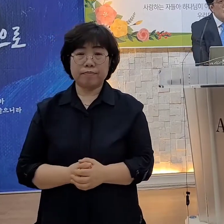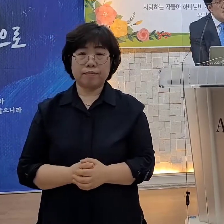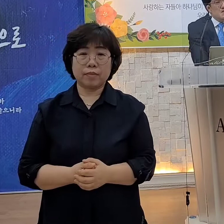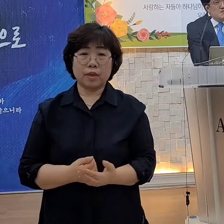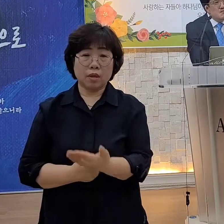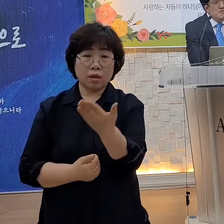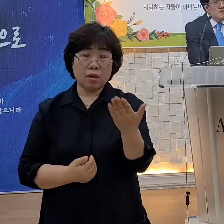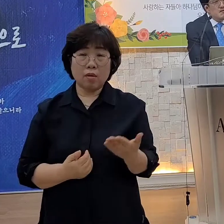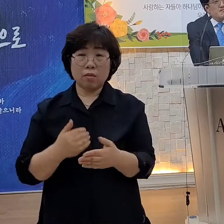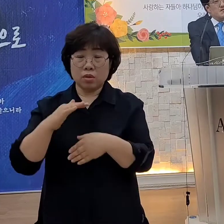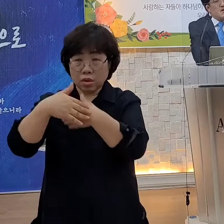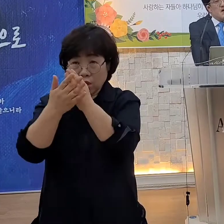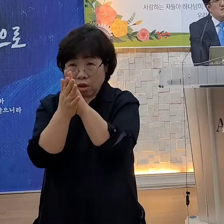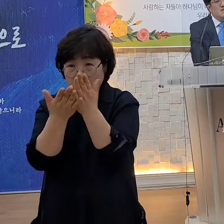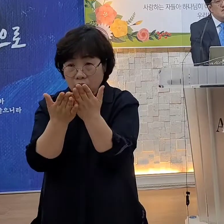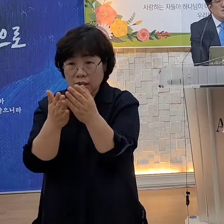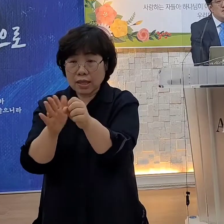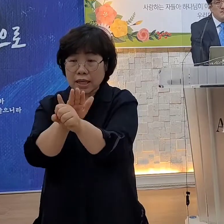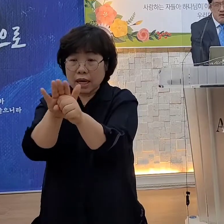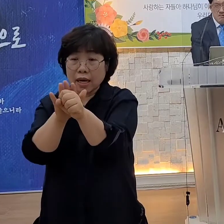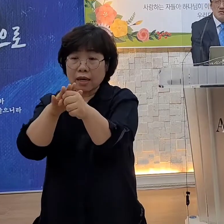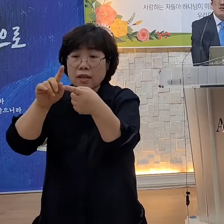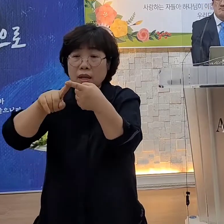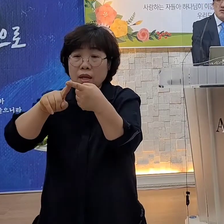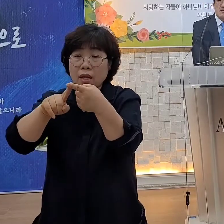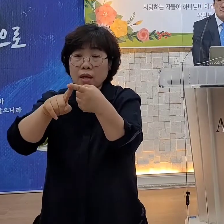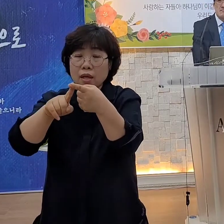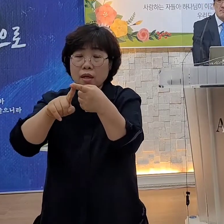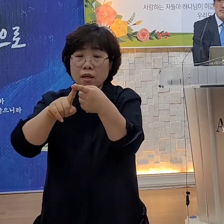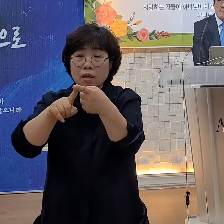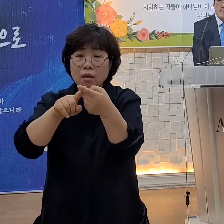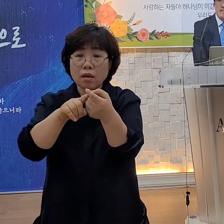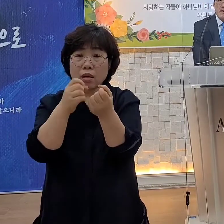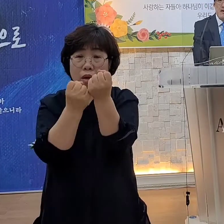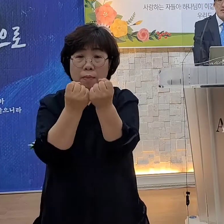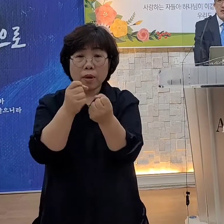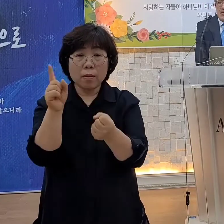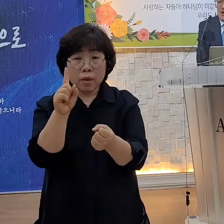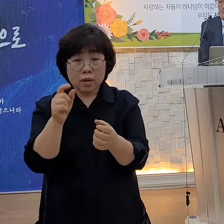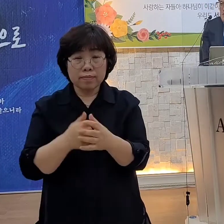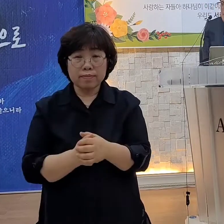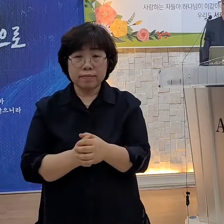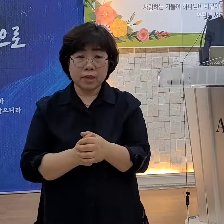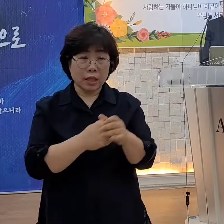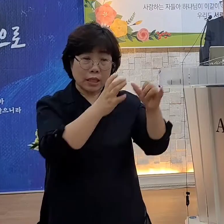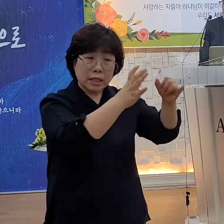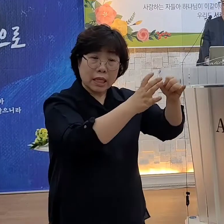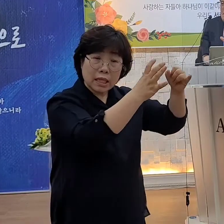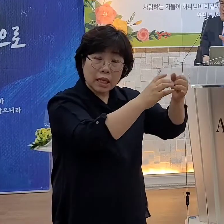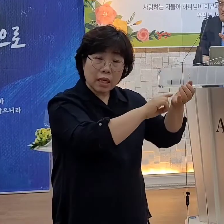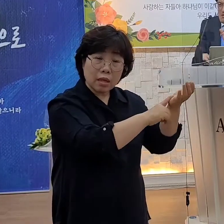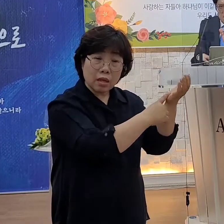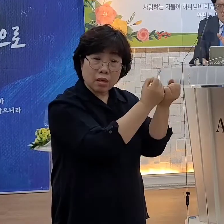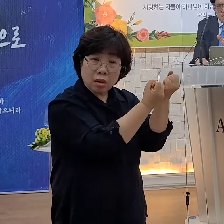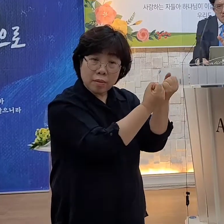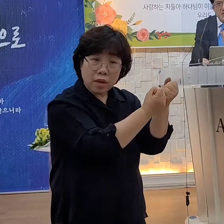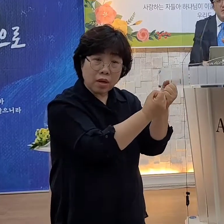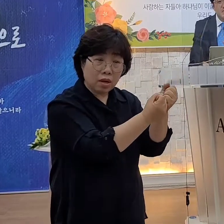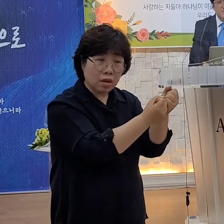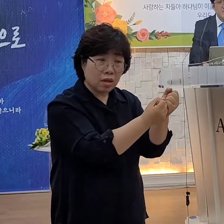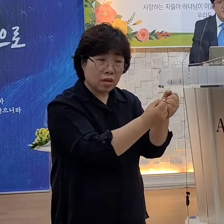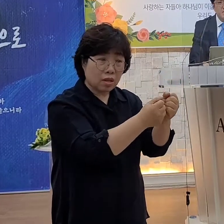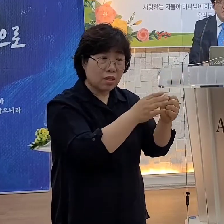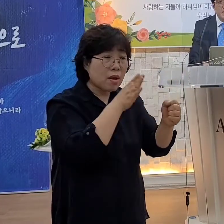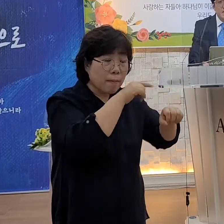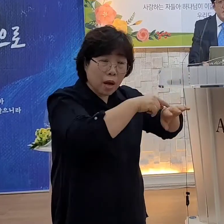여러분, 성경은 그럼 이 사랑을 뭐라고 정의합니까? 아까 제가 세상은 뭐라고 그랬죠? 진심과 열정이면